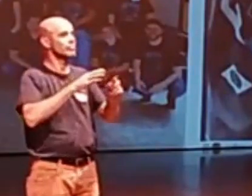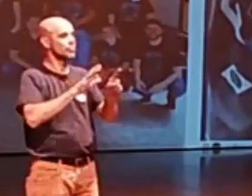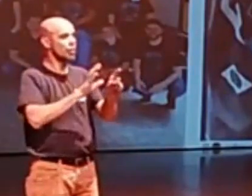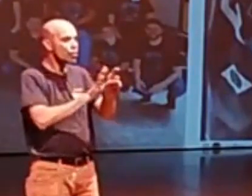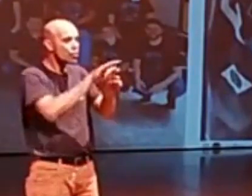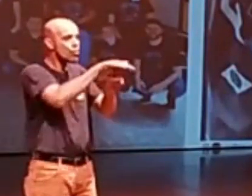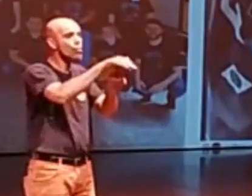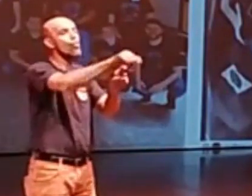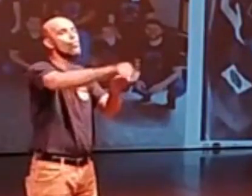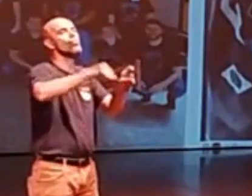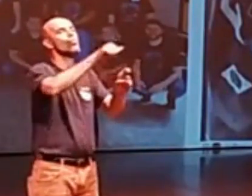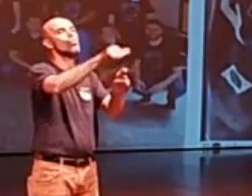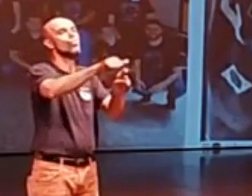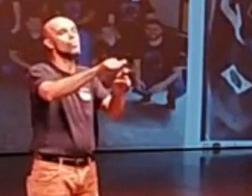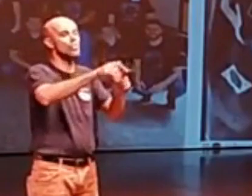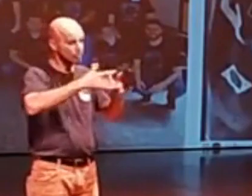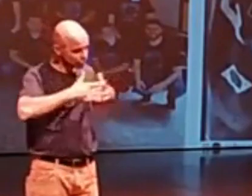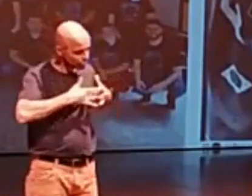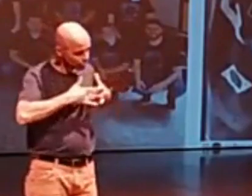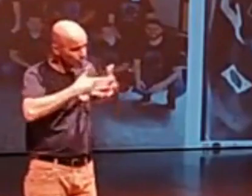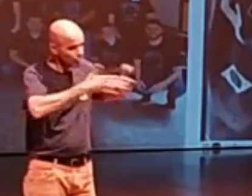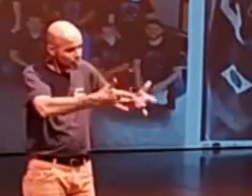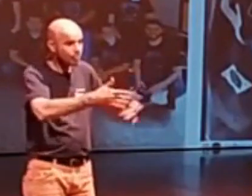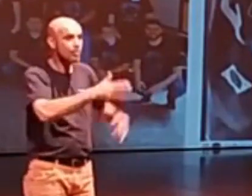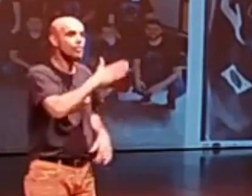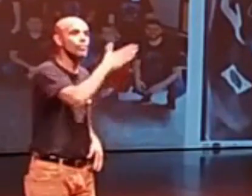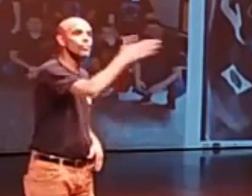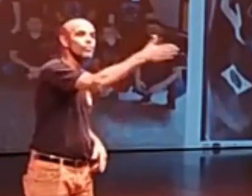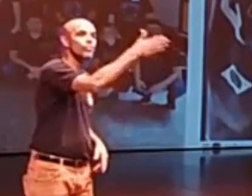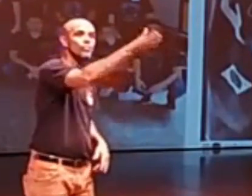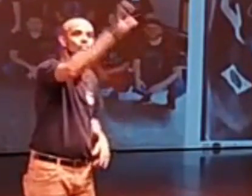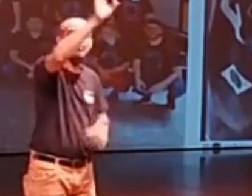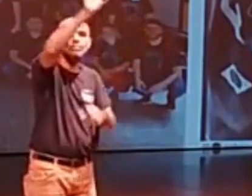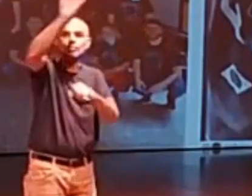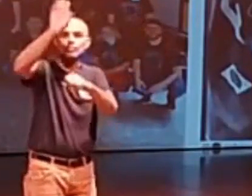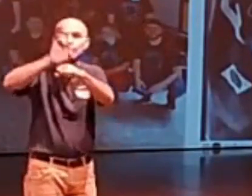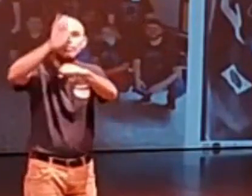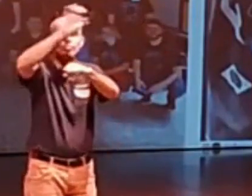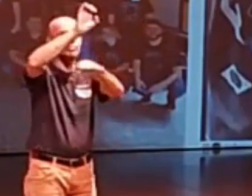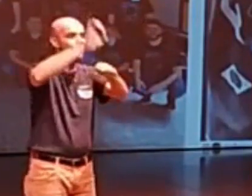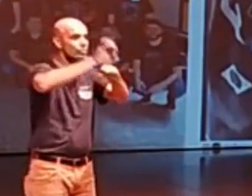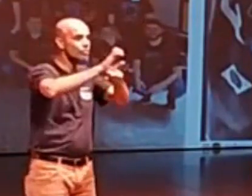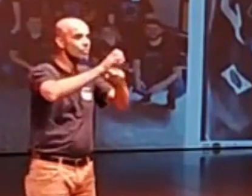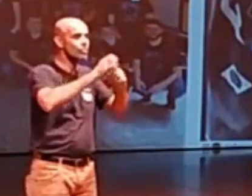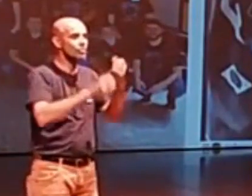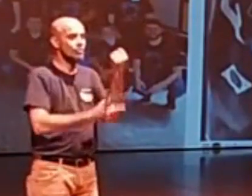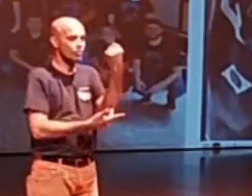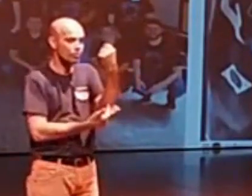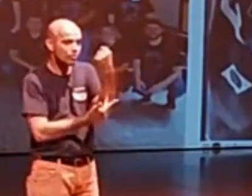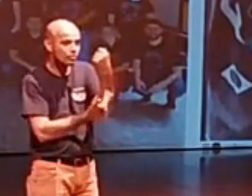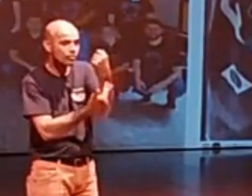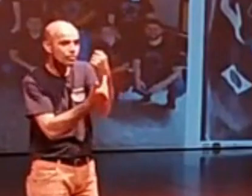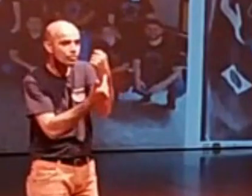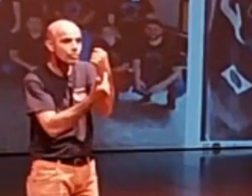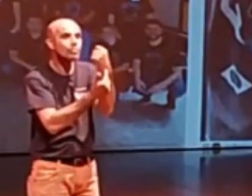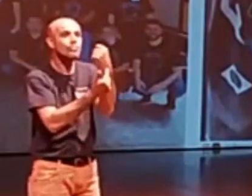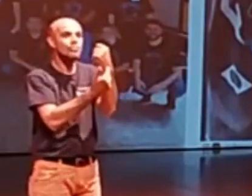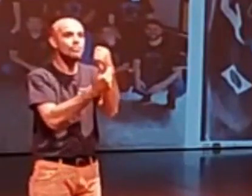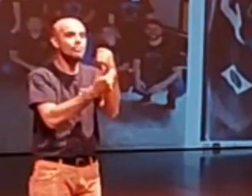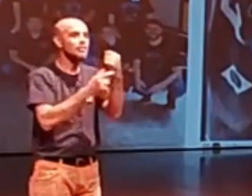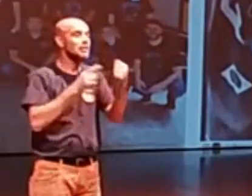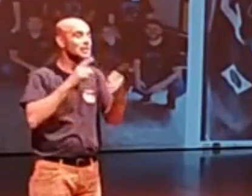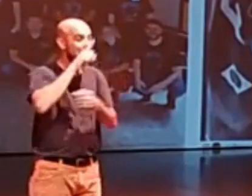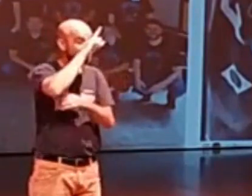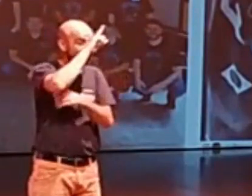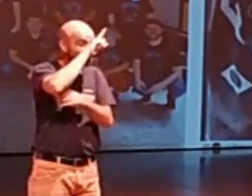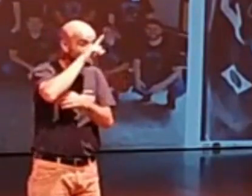de forma filantrópica eles vão em vários estados e cidades do Brasil e fazem multirões de escolioses